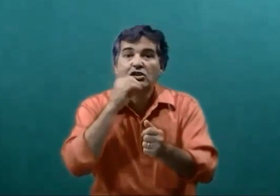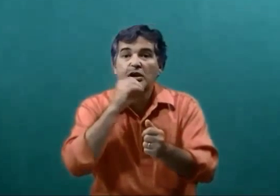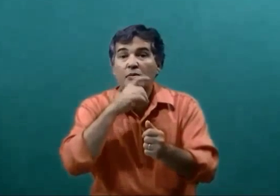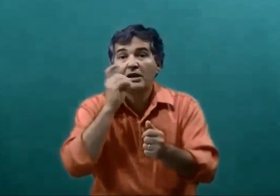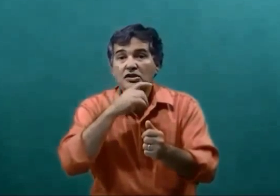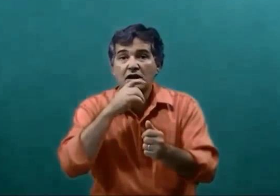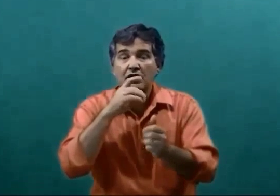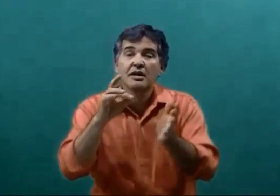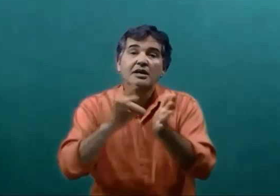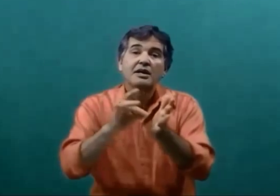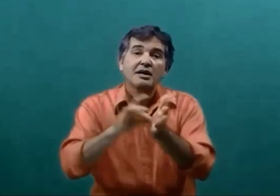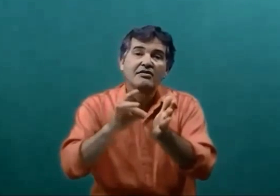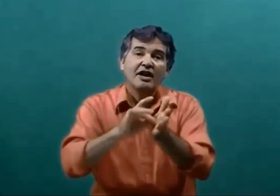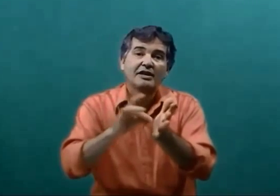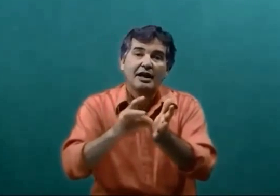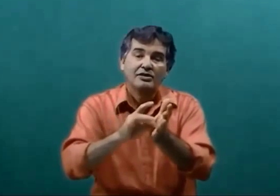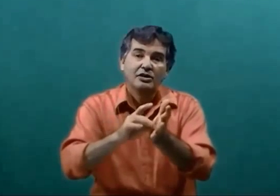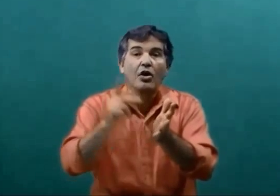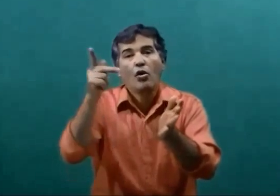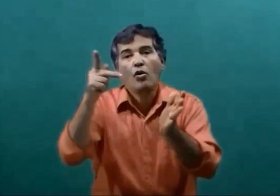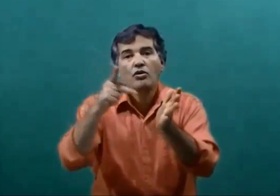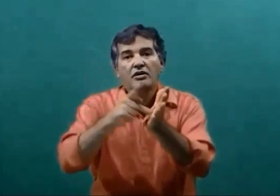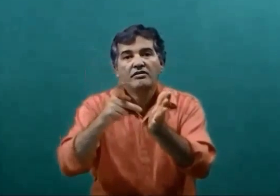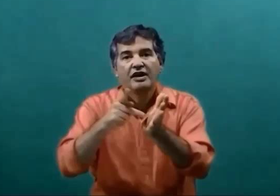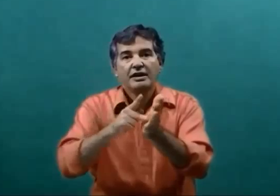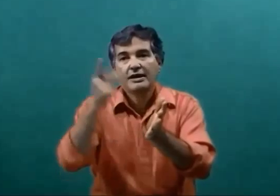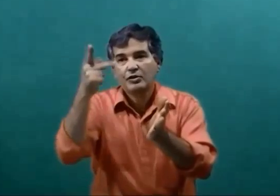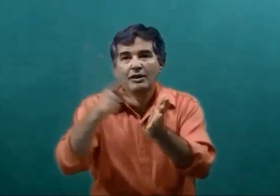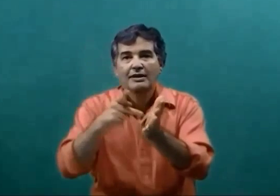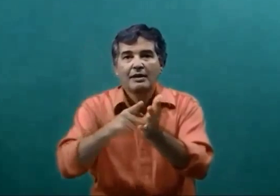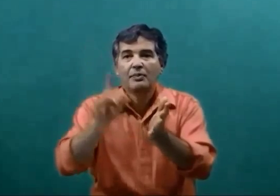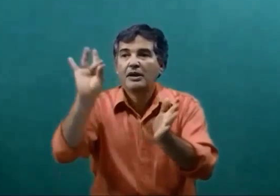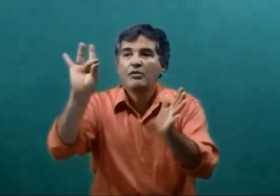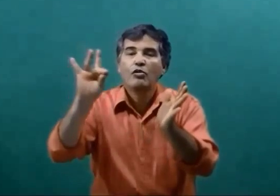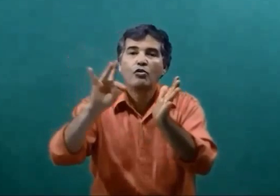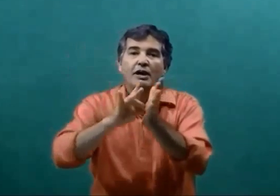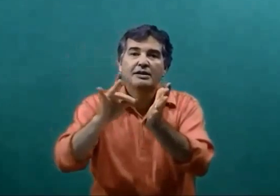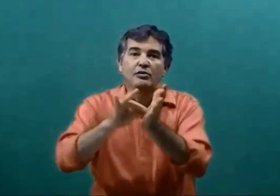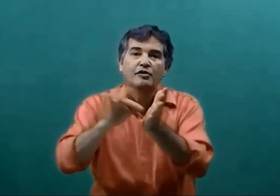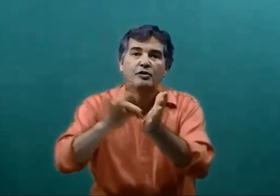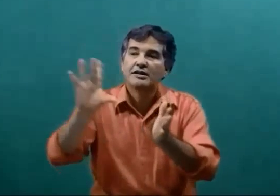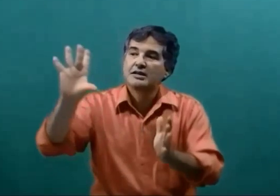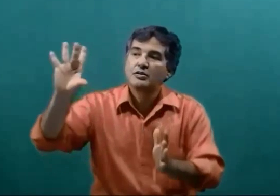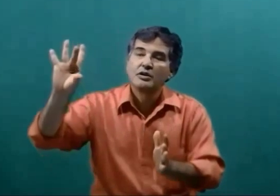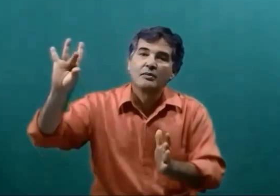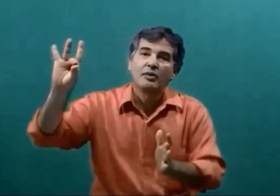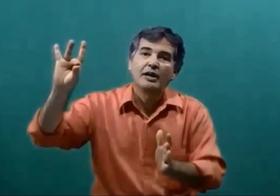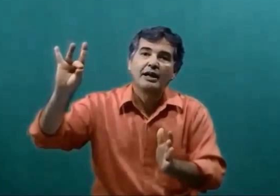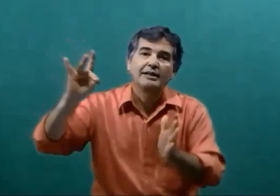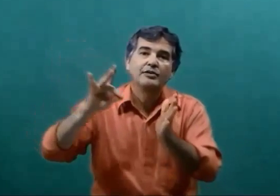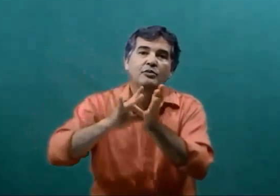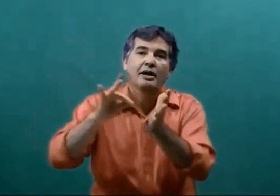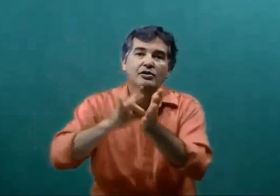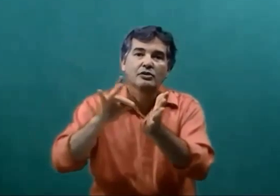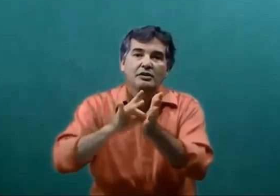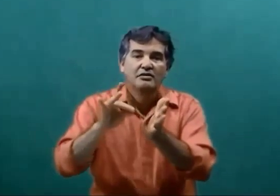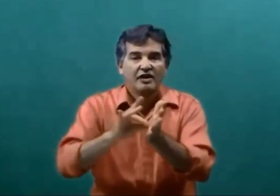Mentira ou mentir e verdade. Ou verdade, com a letra P ou com essa configuração, polegar, dedo médio.